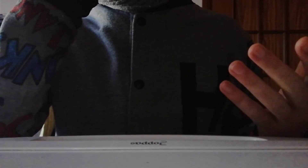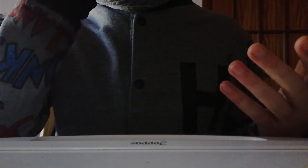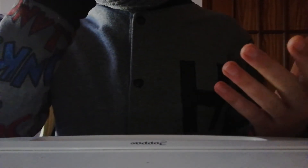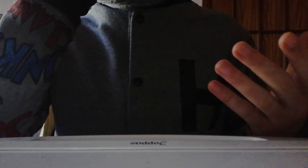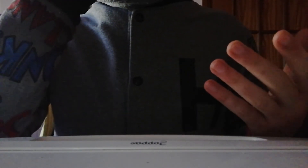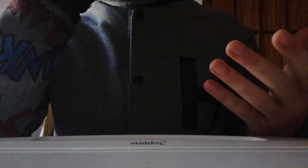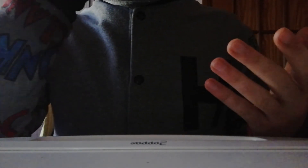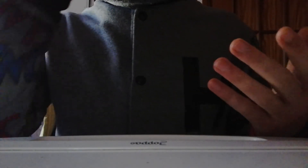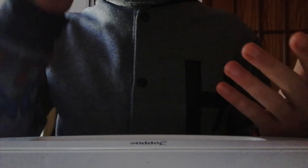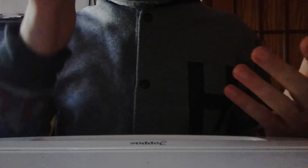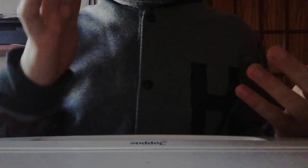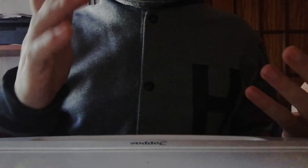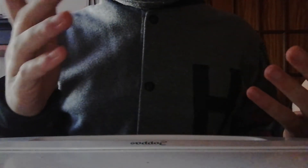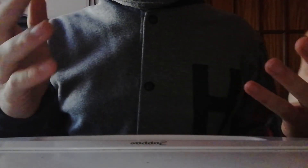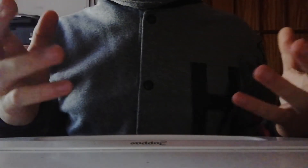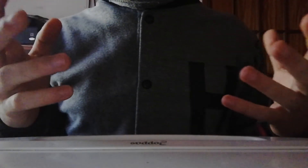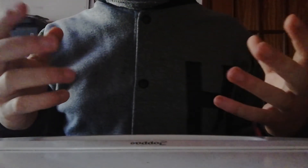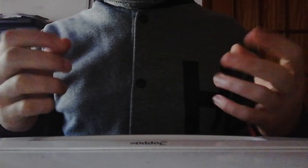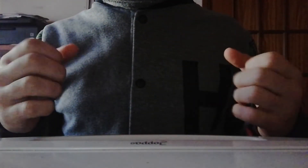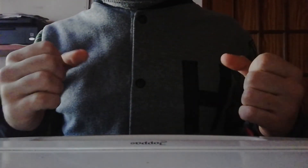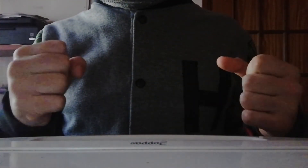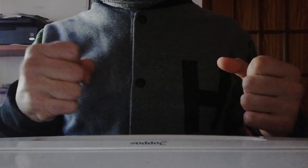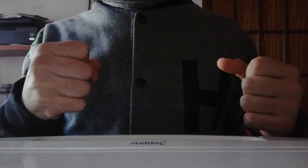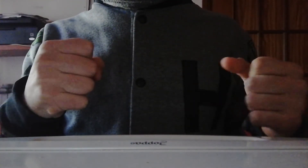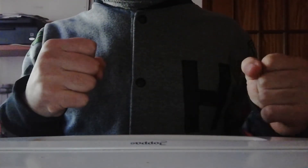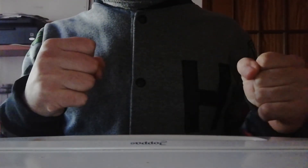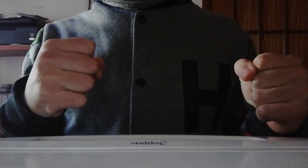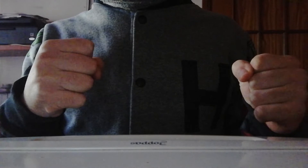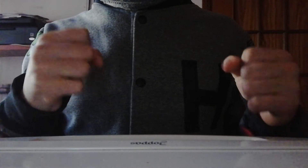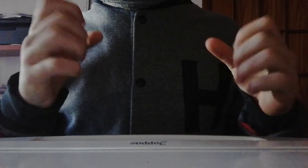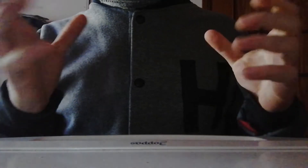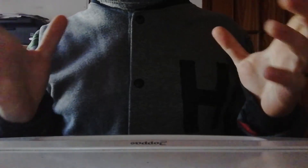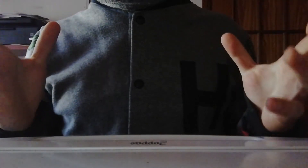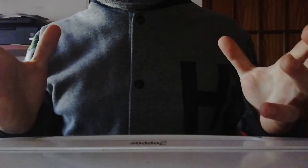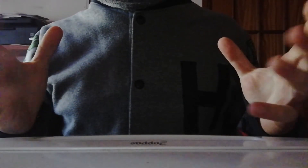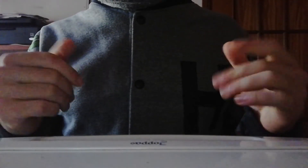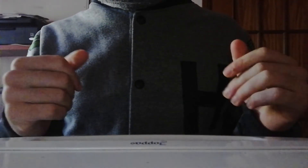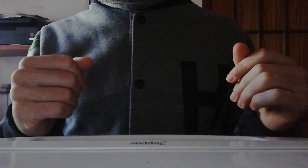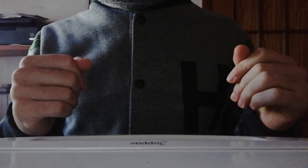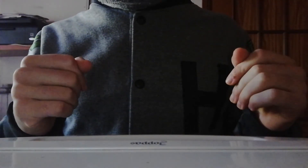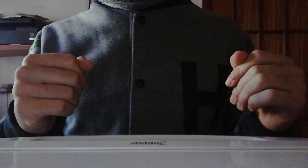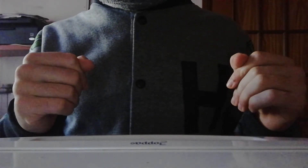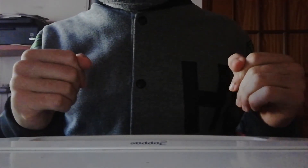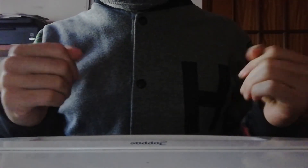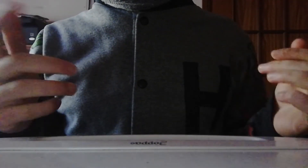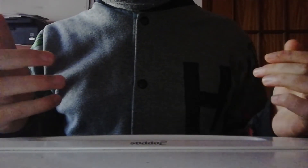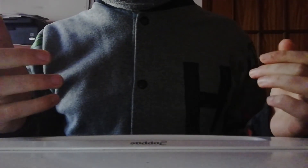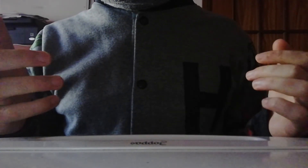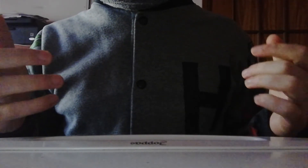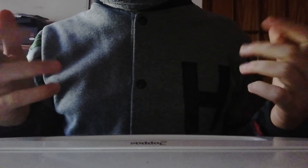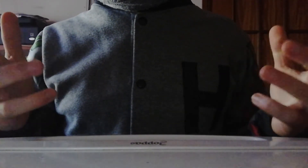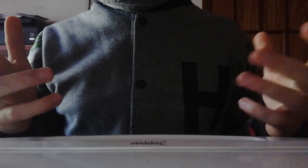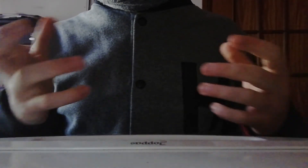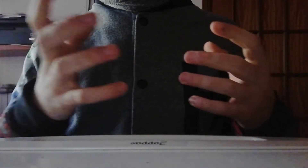e poi oltretutto non sia mai che a youtube mi segnala questo fatto perché